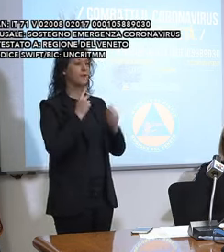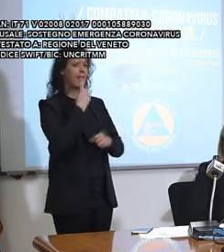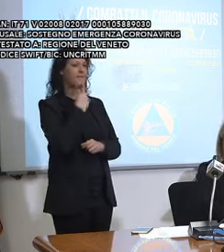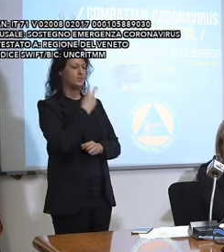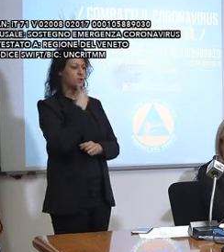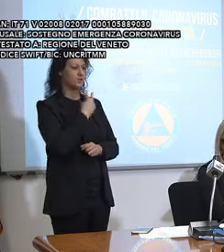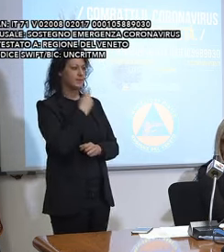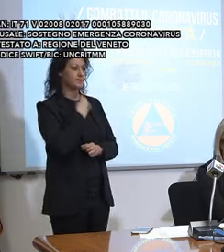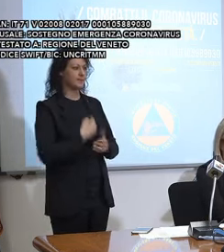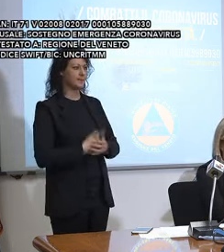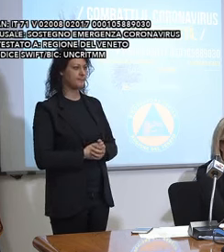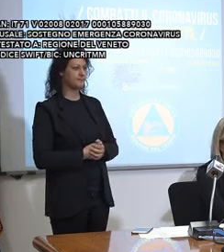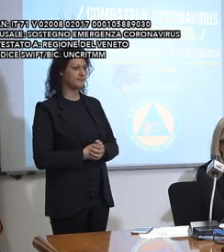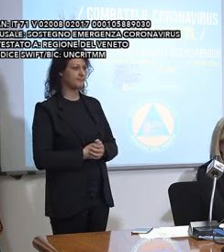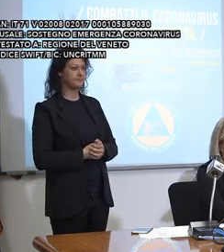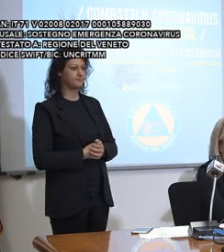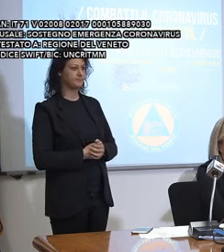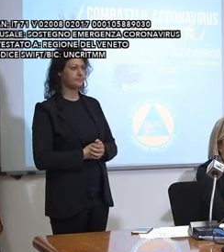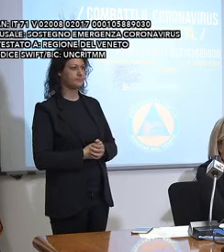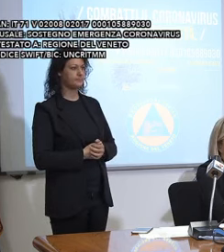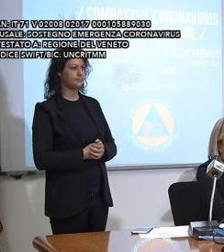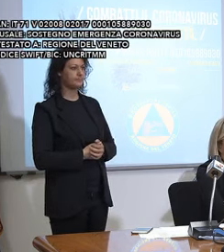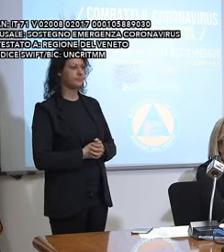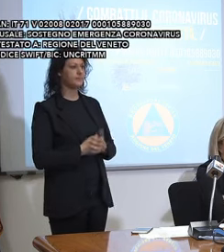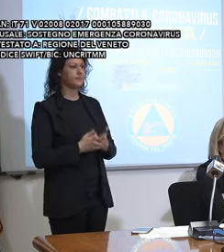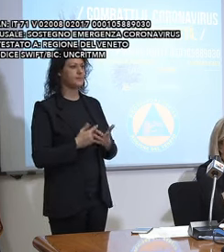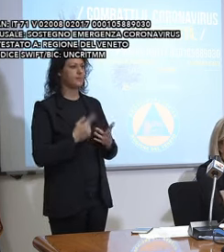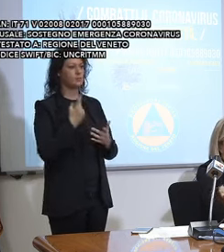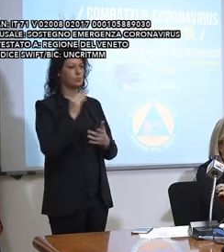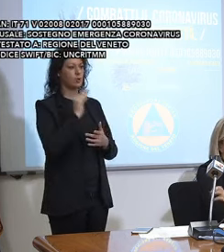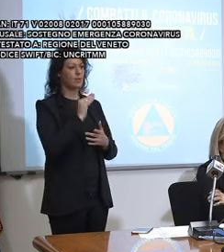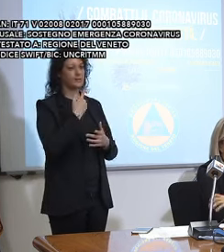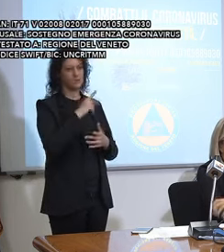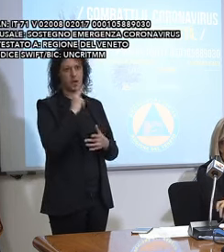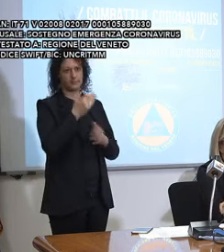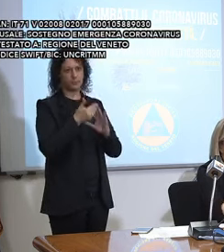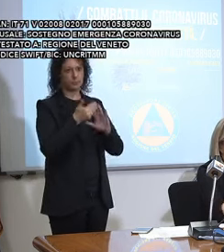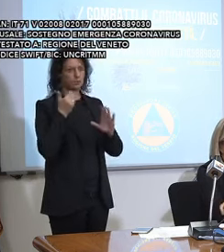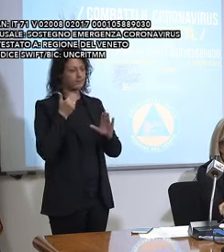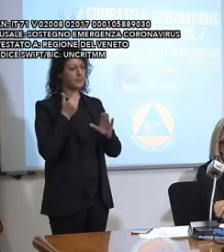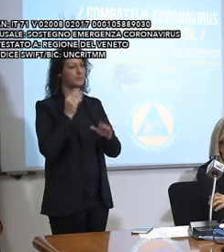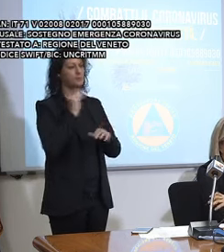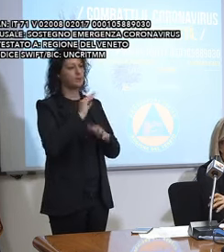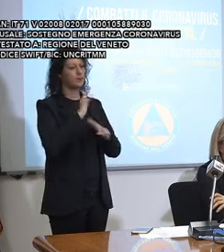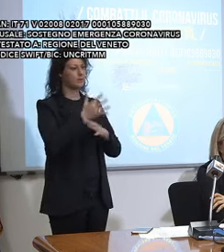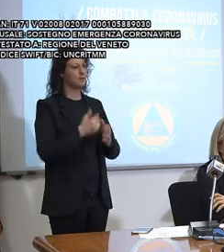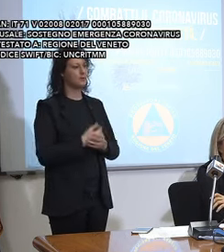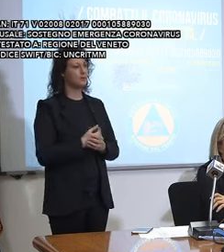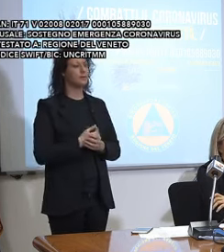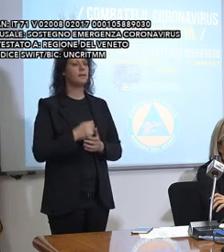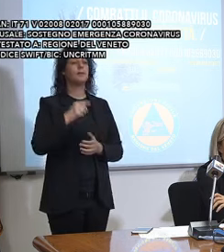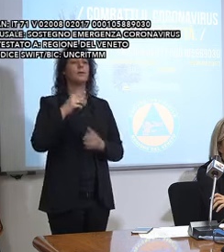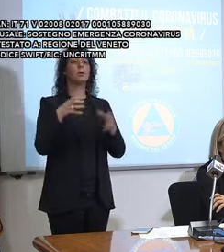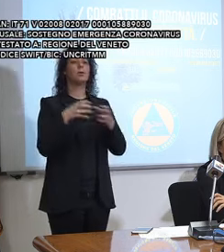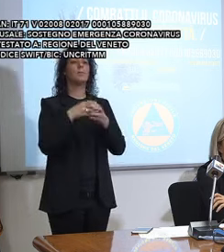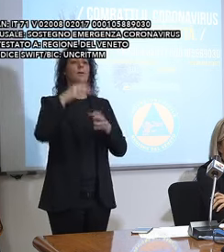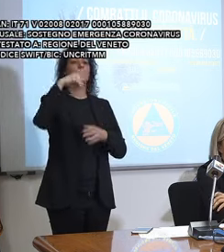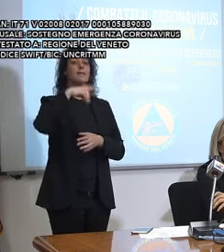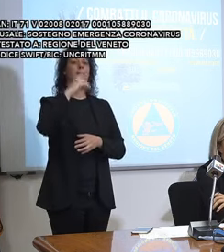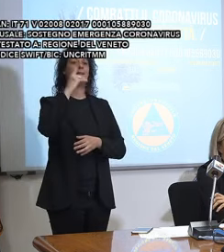domanda, Cristina, la supero perché mi pare che l'assessore si sia già spiegata bene. La seconda domanda è: il PD sostiene che